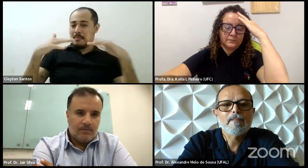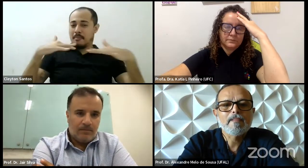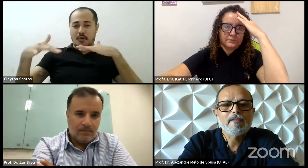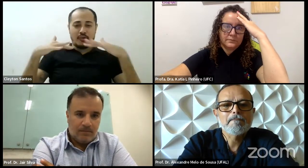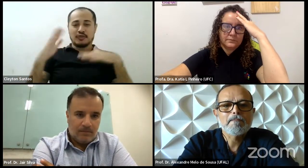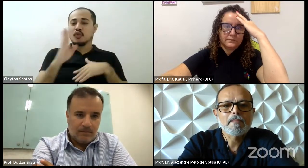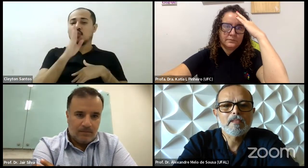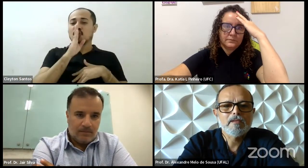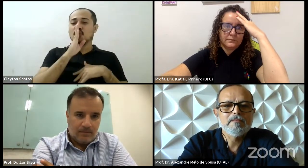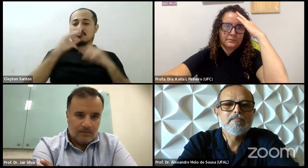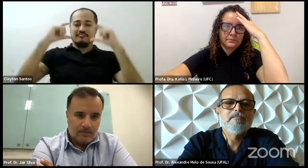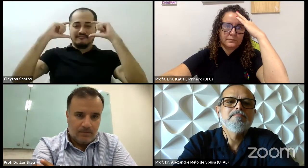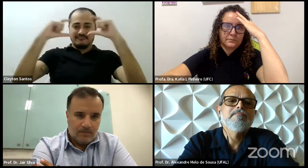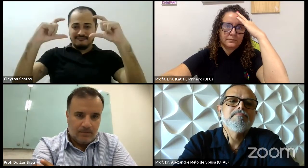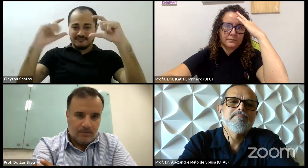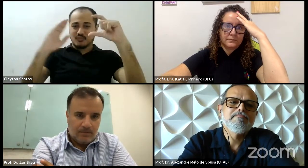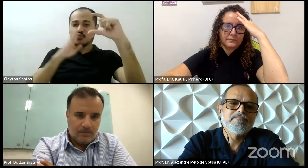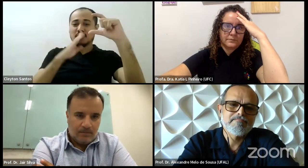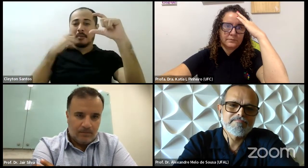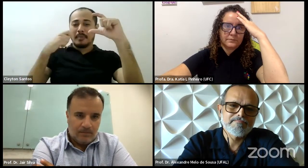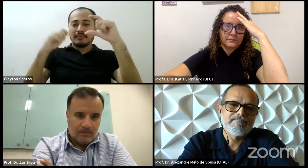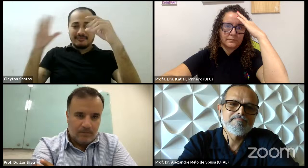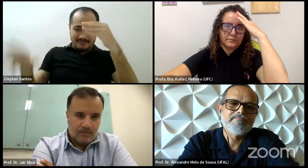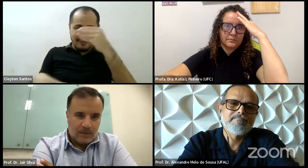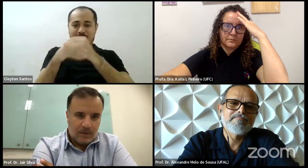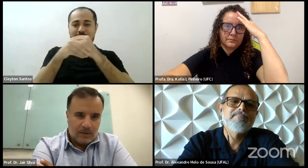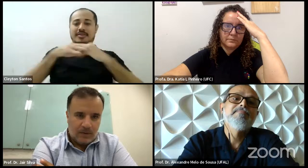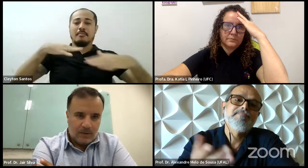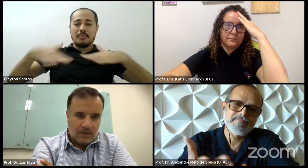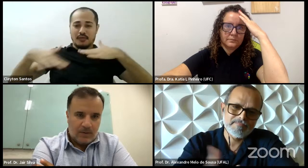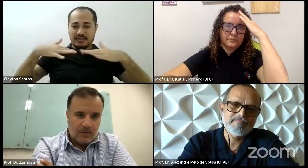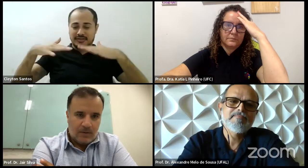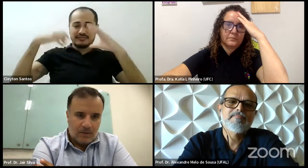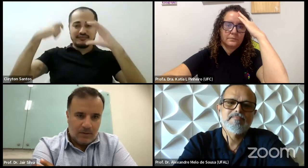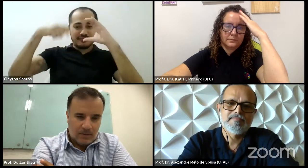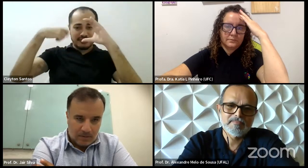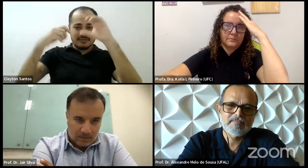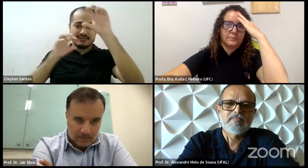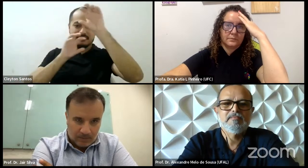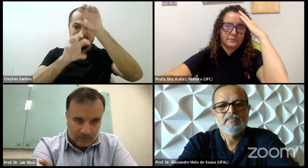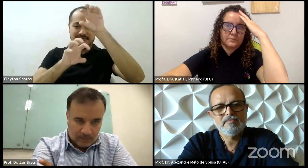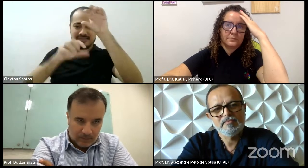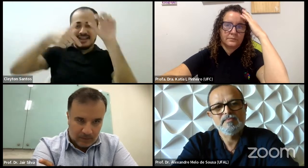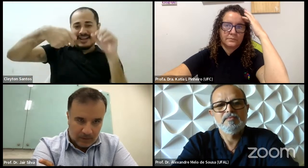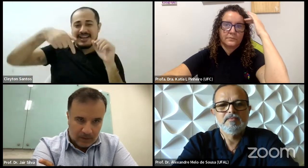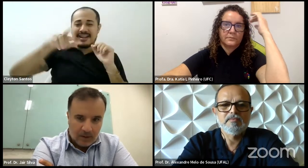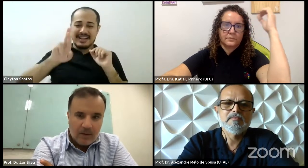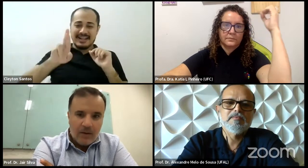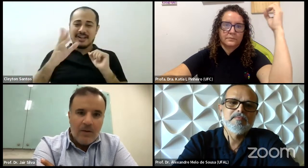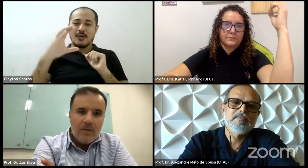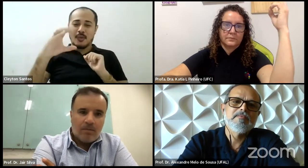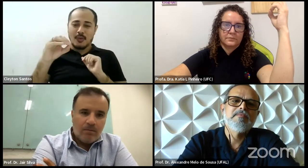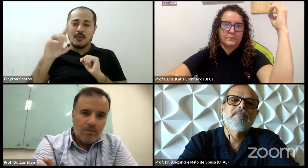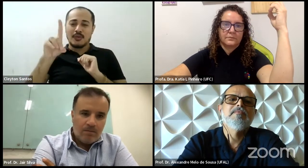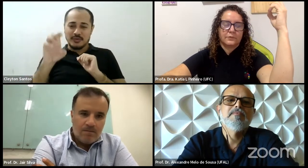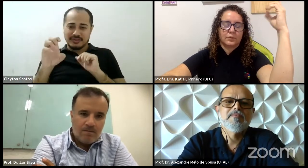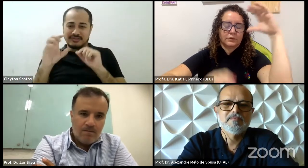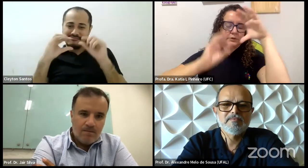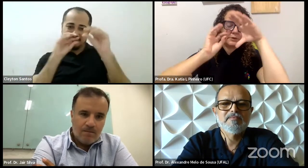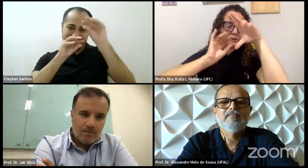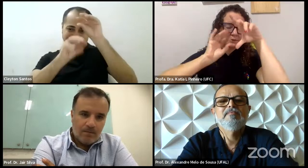Professor, tem fotos que não tem esse movimento mesmo, e era para colocar o QR Code do